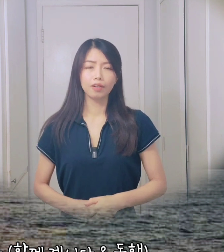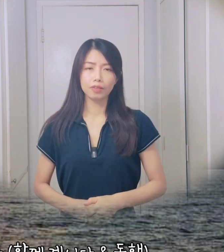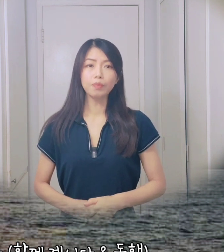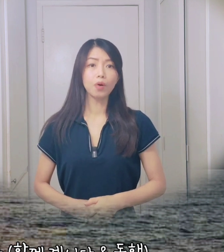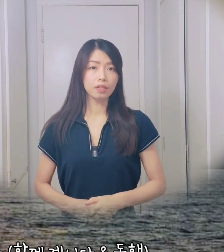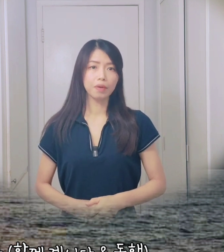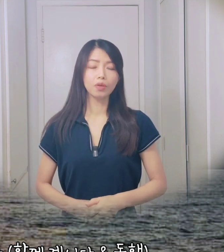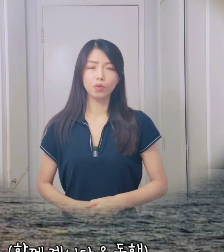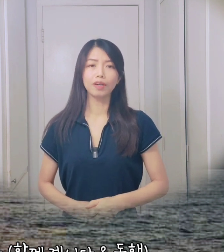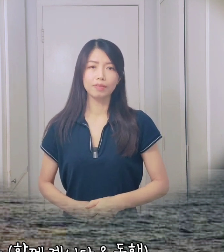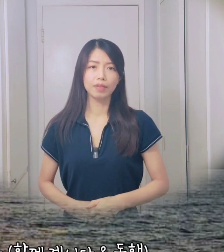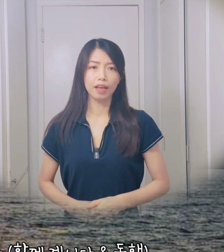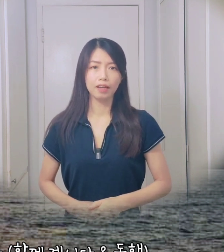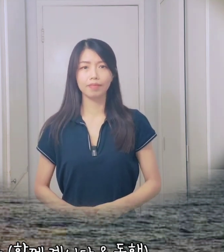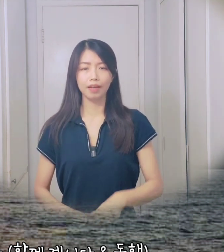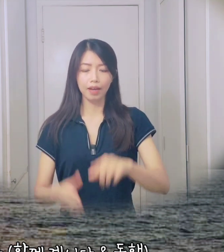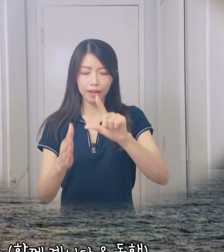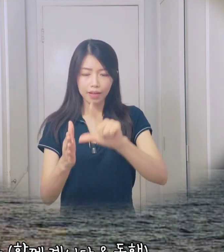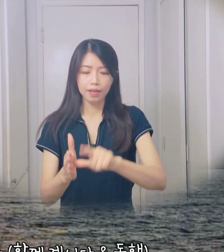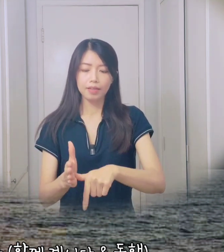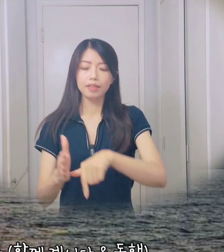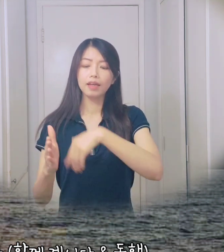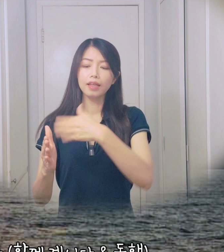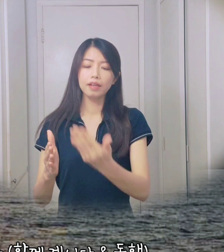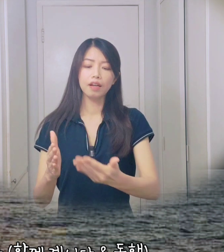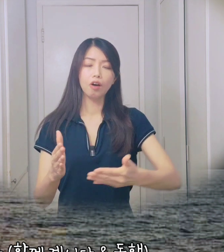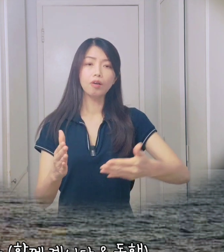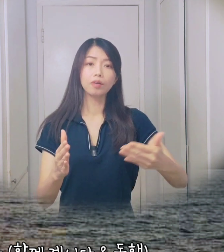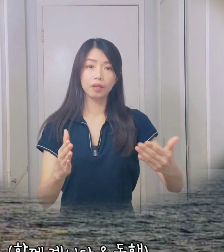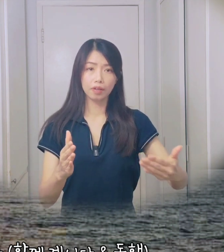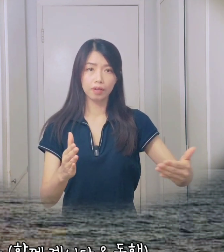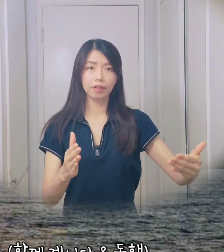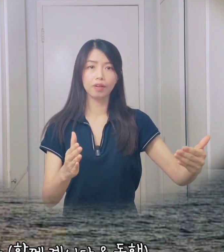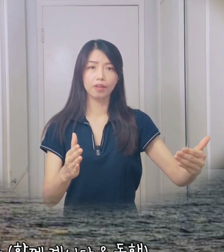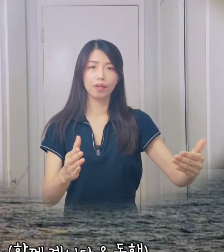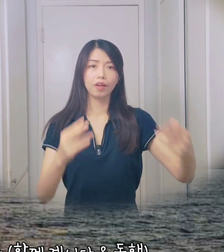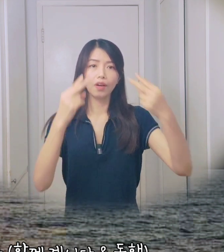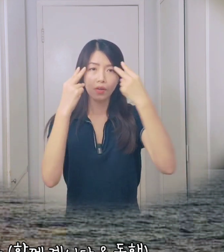했으니까요. 참고하시면 좋을 것 같습니다. 시간이 흘러